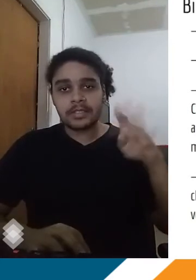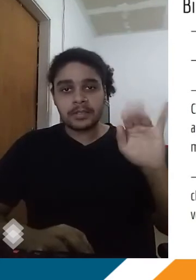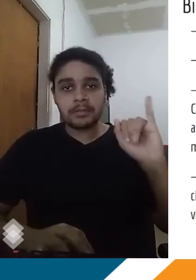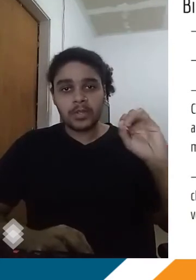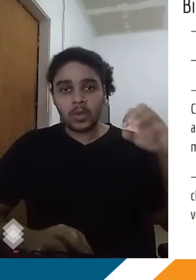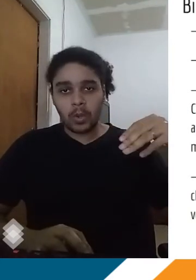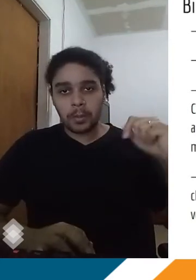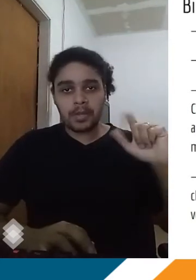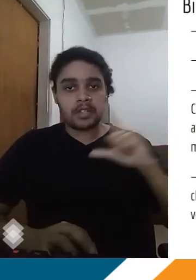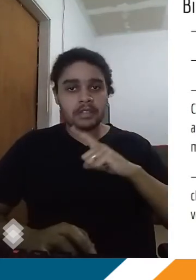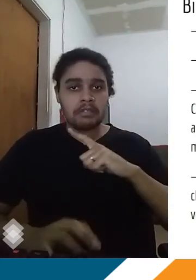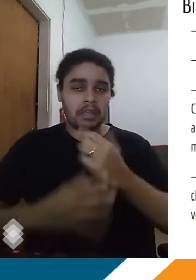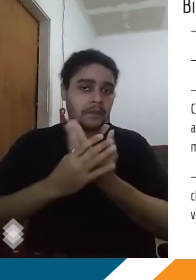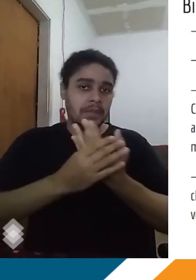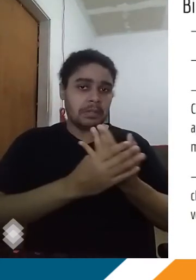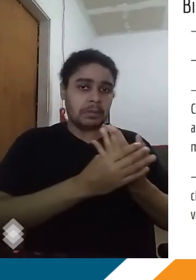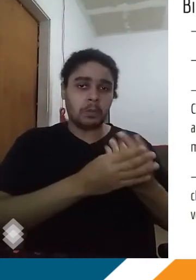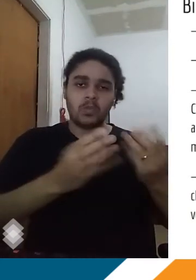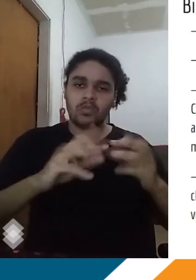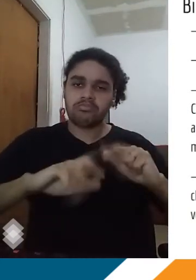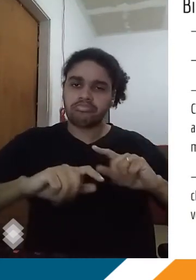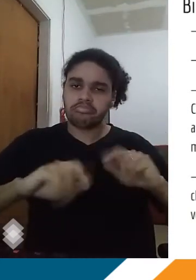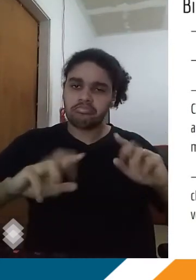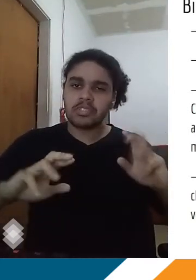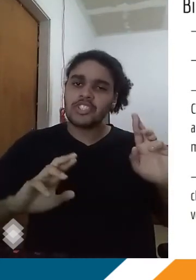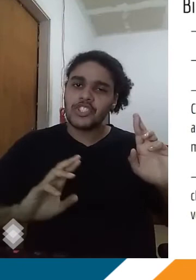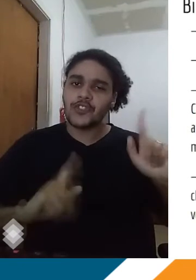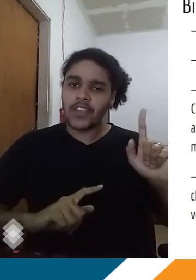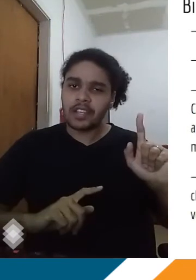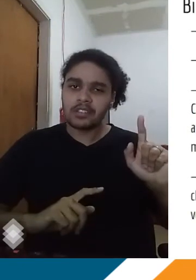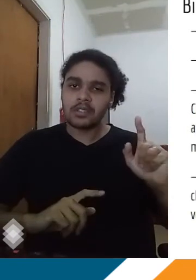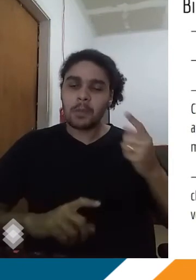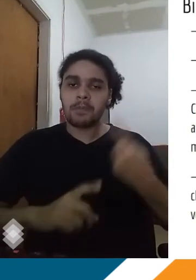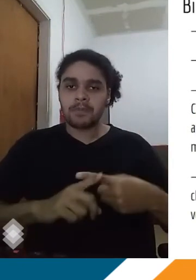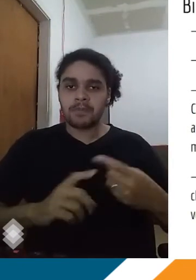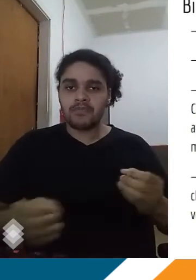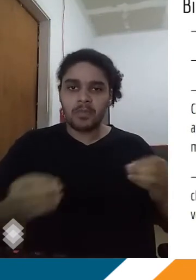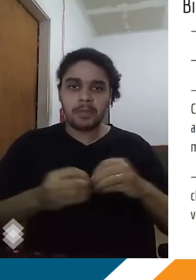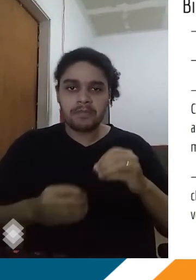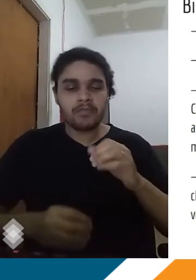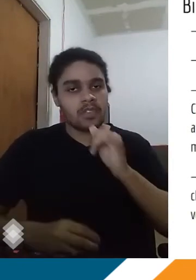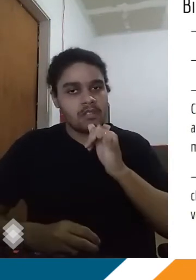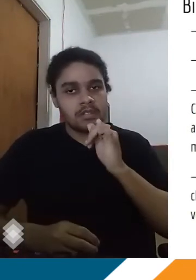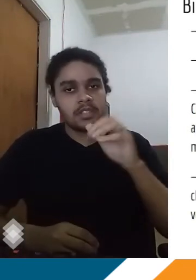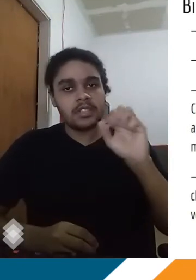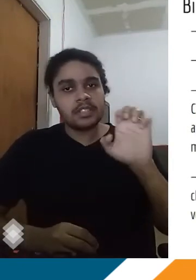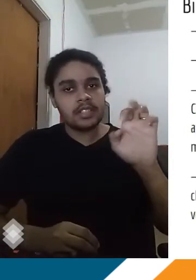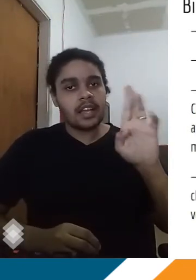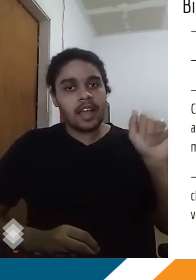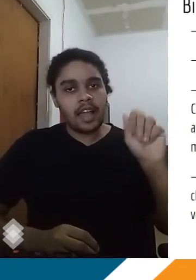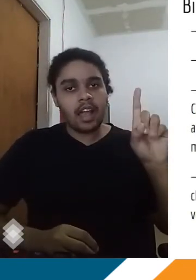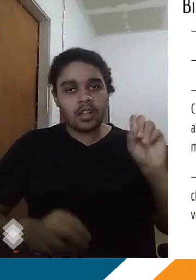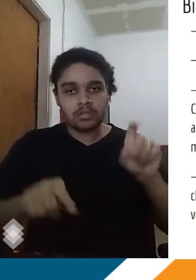uma vegetação bastante diversificada. E também, por estar próxima de biomas como Cerrado e Amazônia,